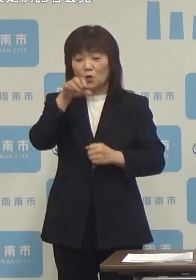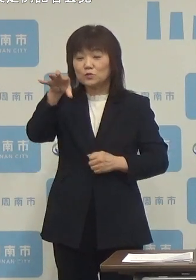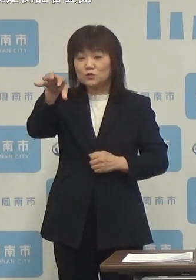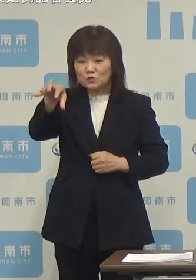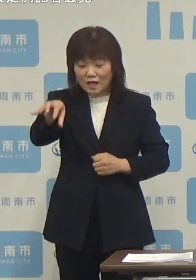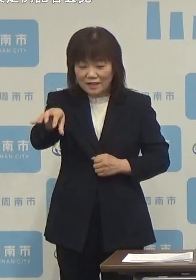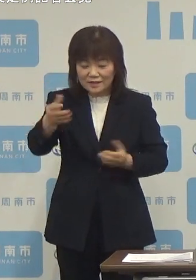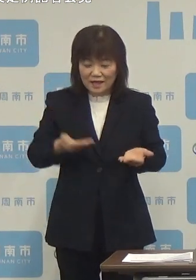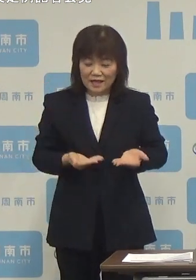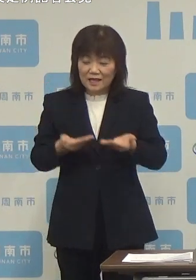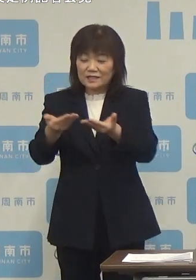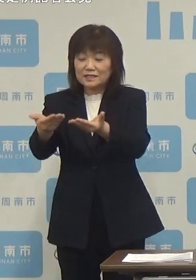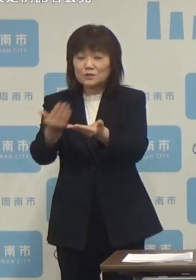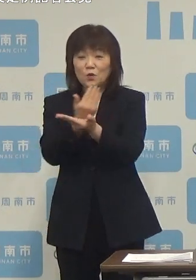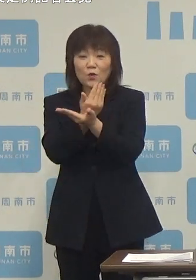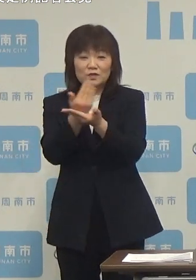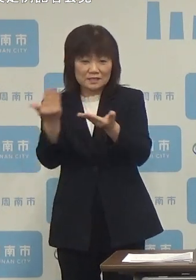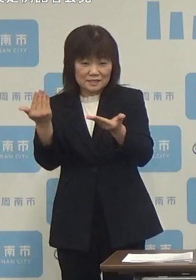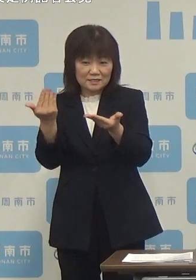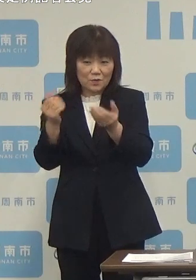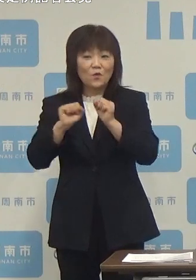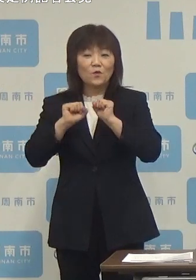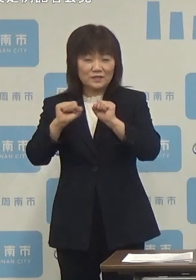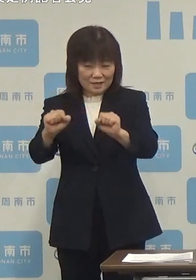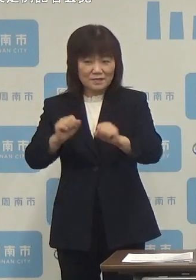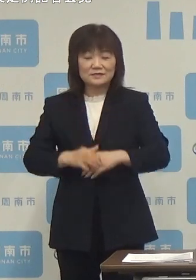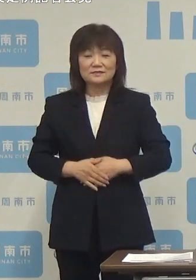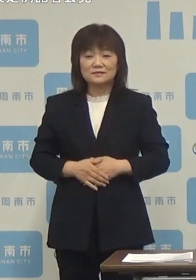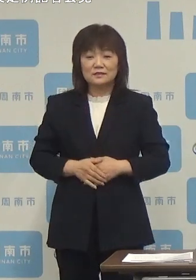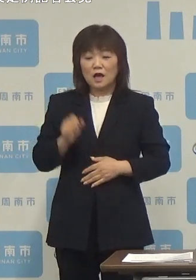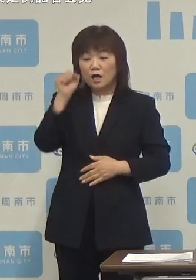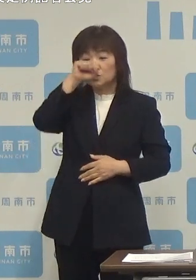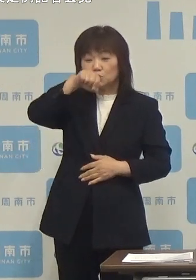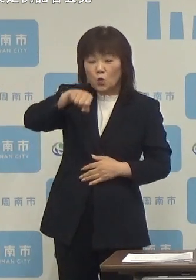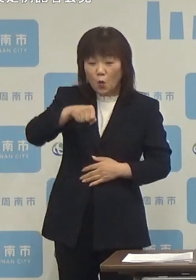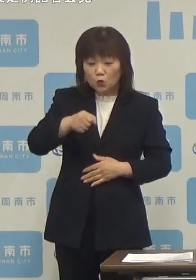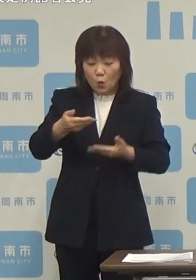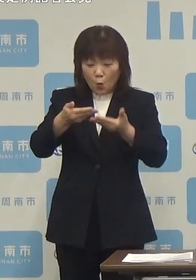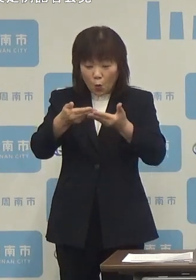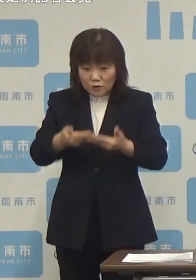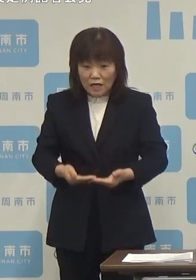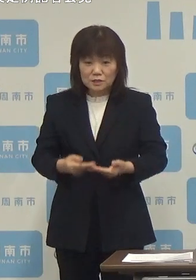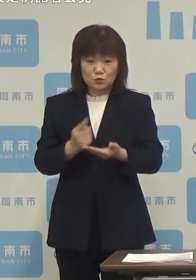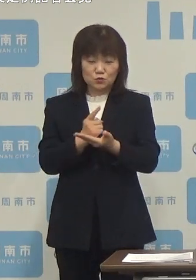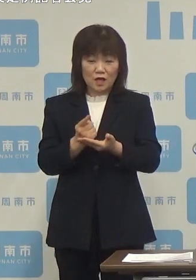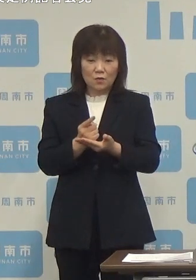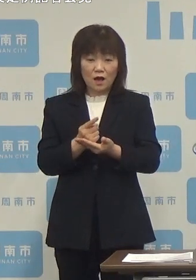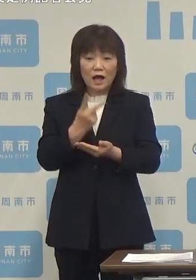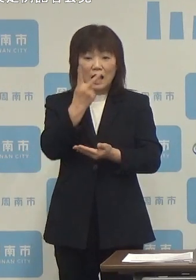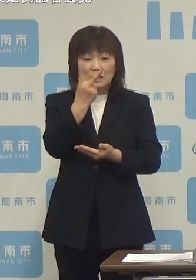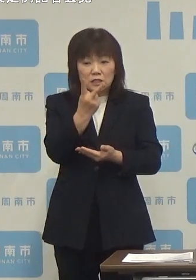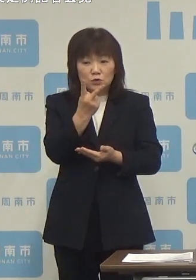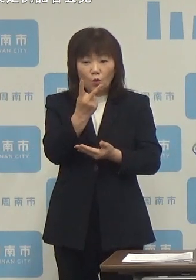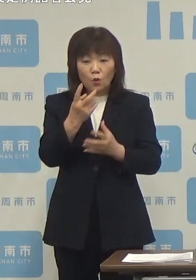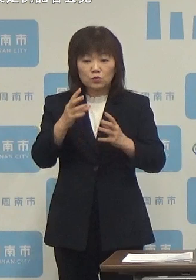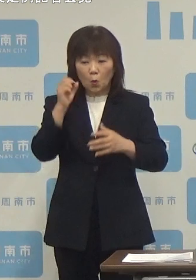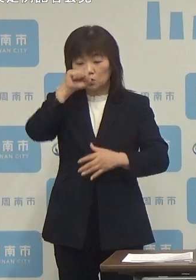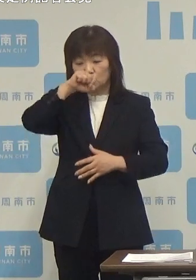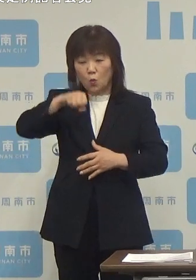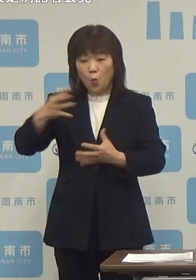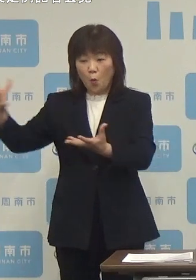園において寄贈式を行います。象の体重計は2頭の象を導入